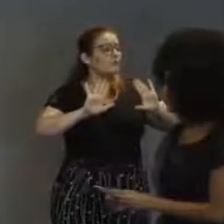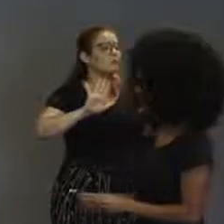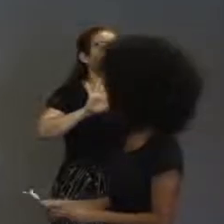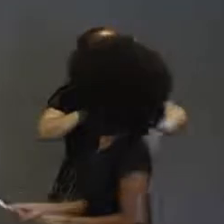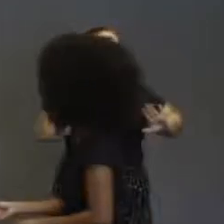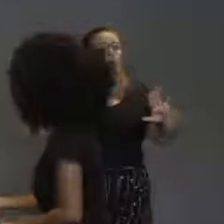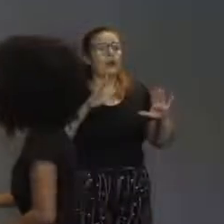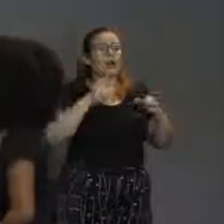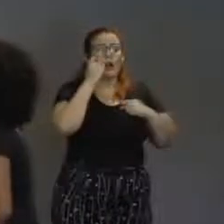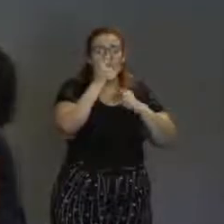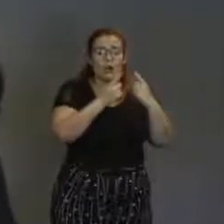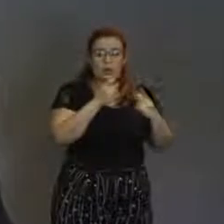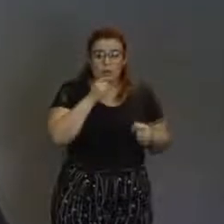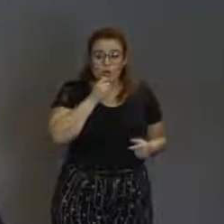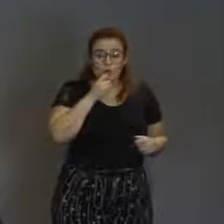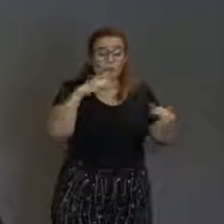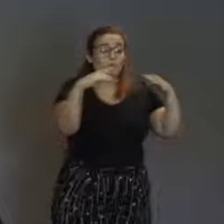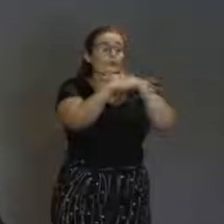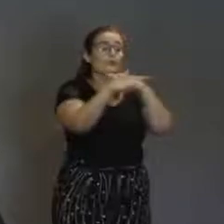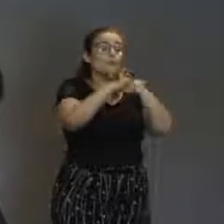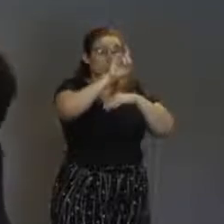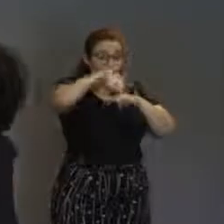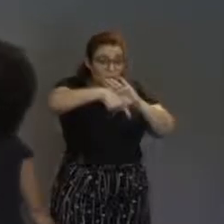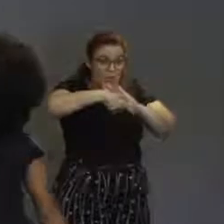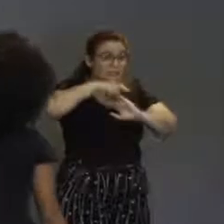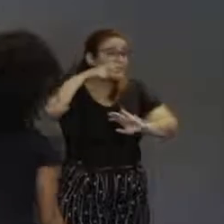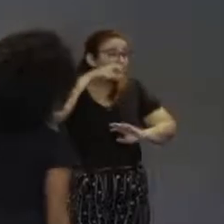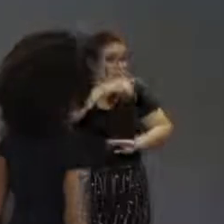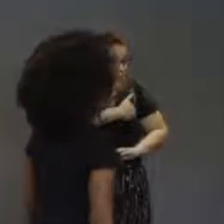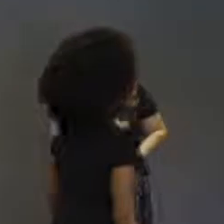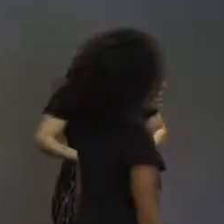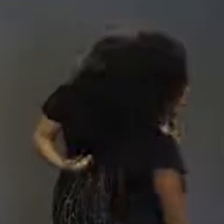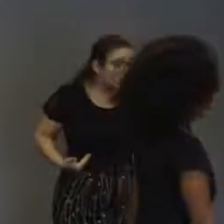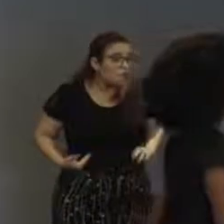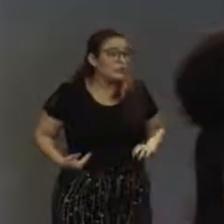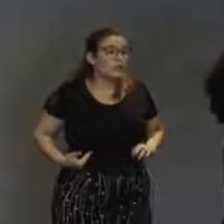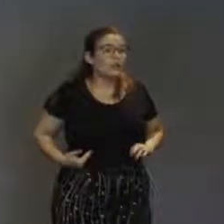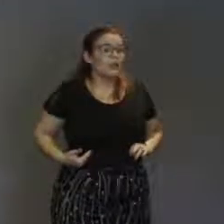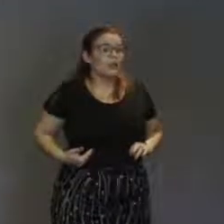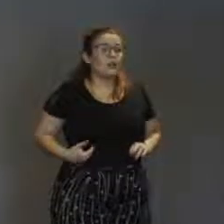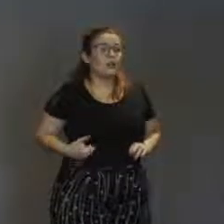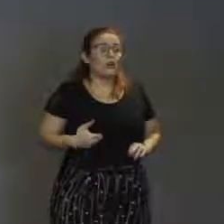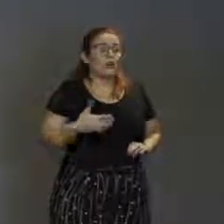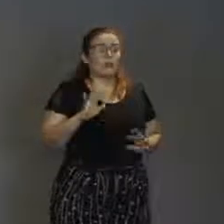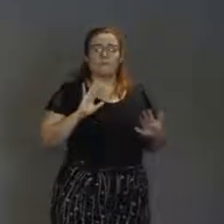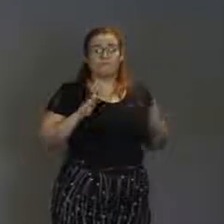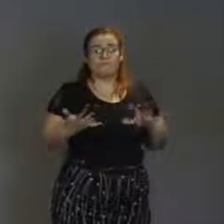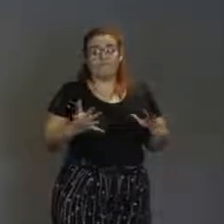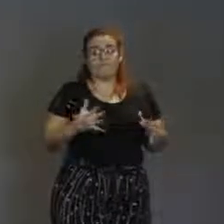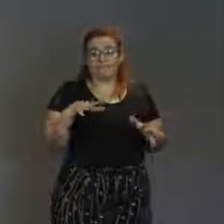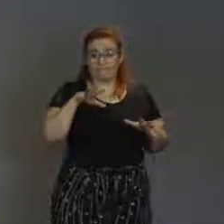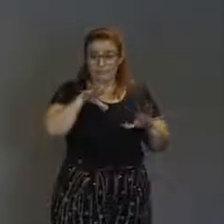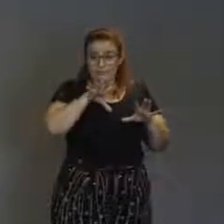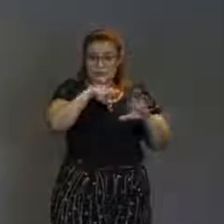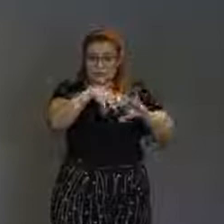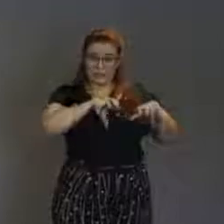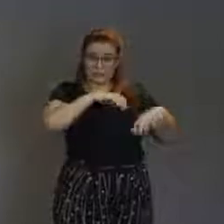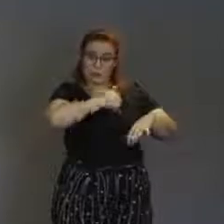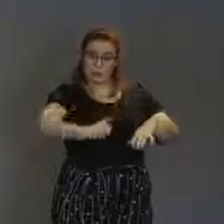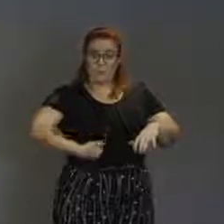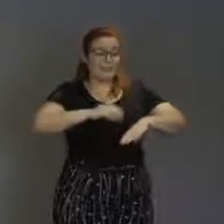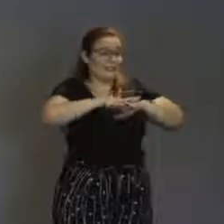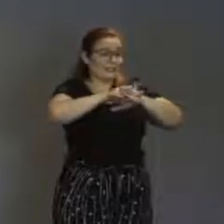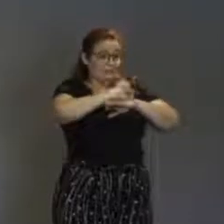exemplo, como mobilidade, que é uma questão de interesse público, por mais que o setor público não faça, né, ele tem que